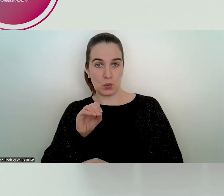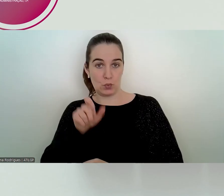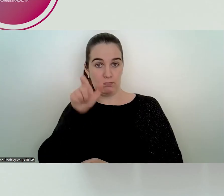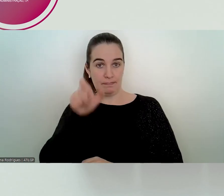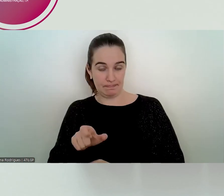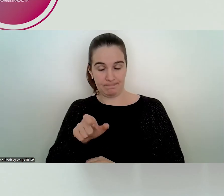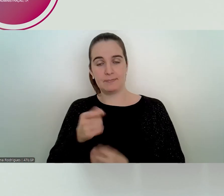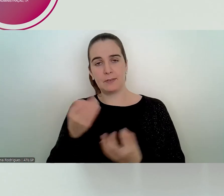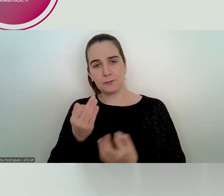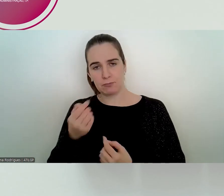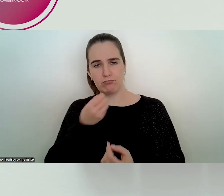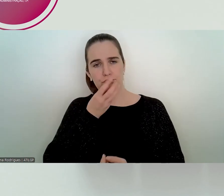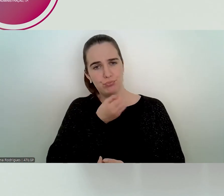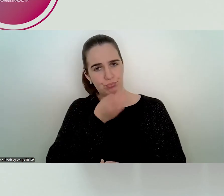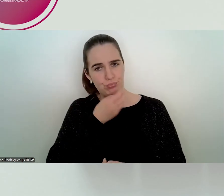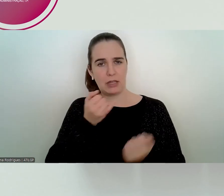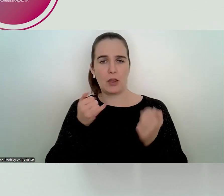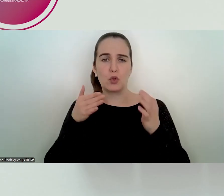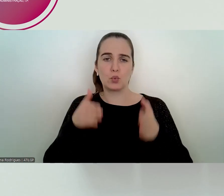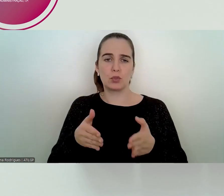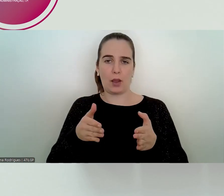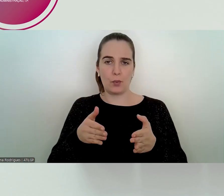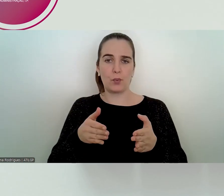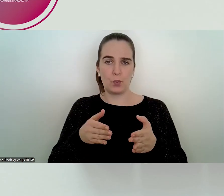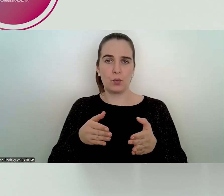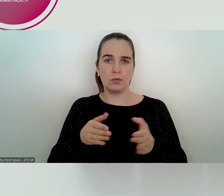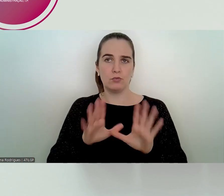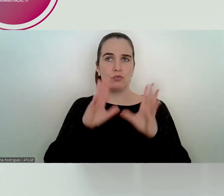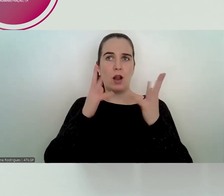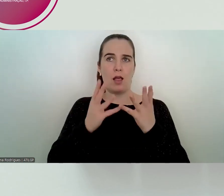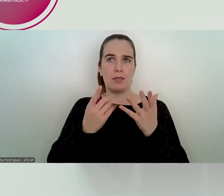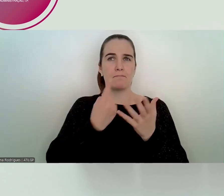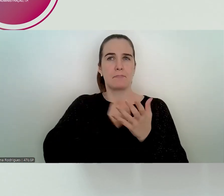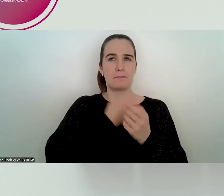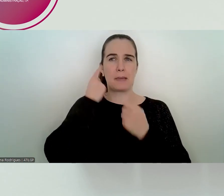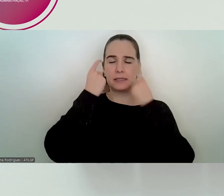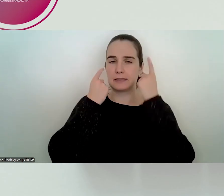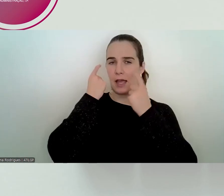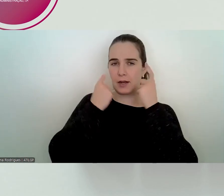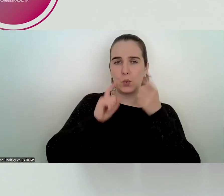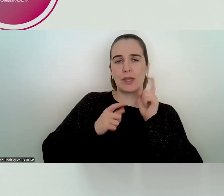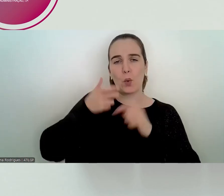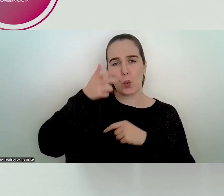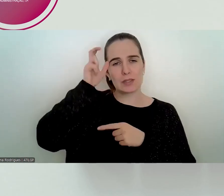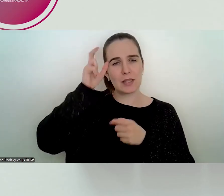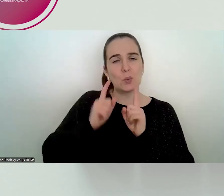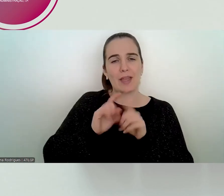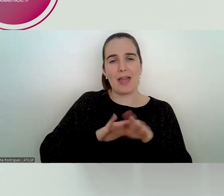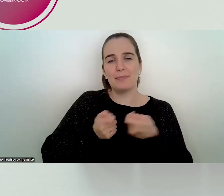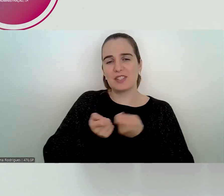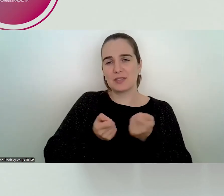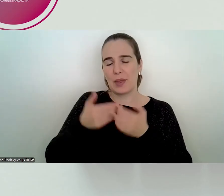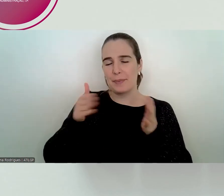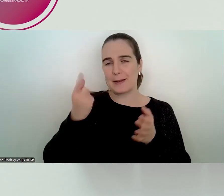facto uma introdução que nos permite pensar o próprio conceito de administração aberta,